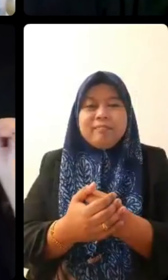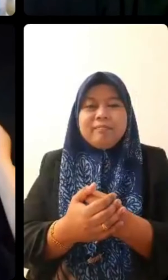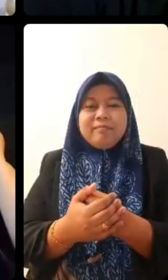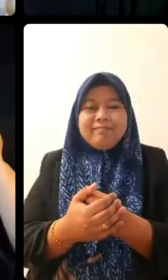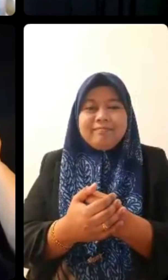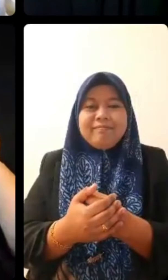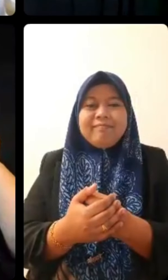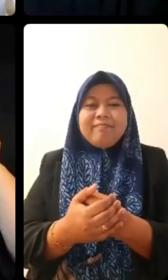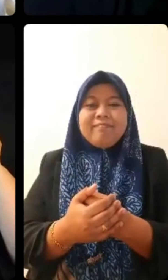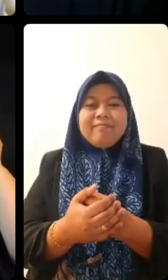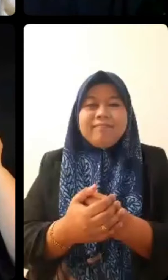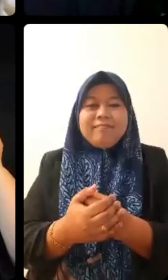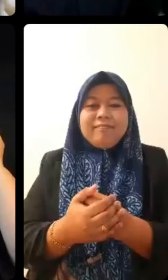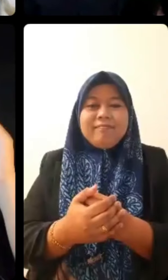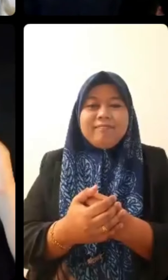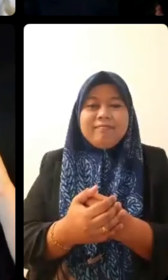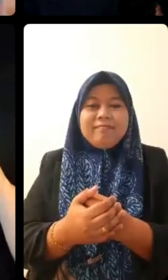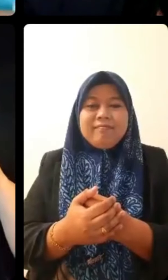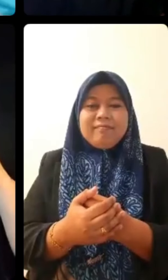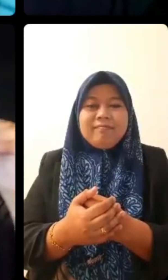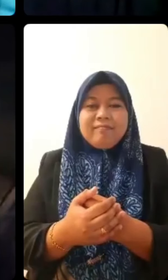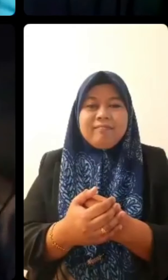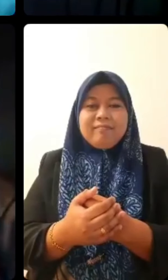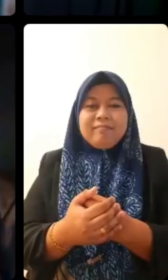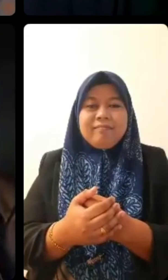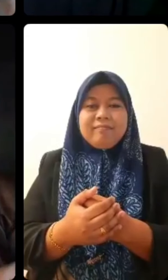Itu harap-harap dapat menjawab eh.